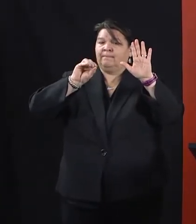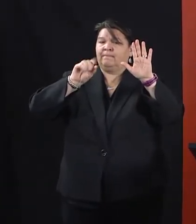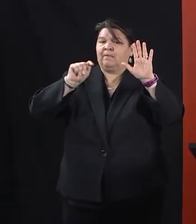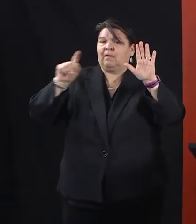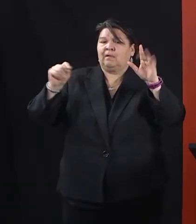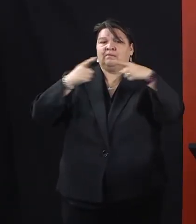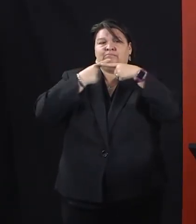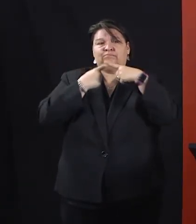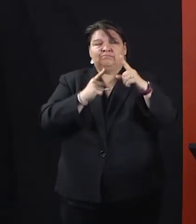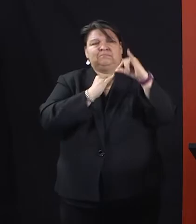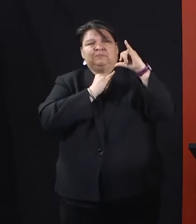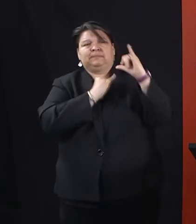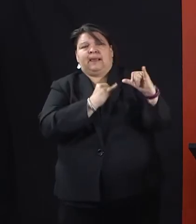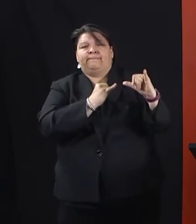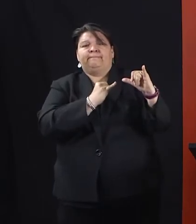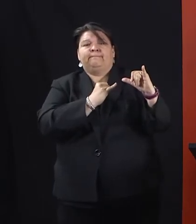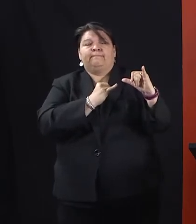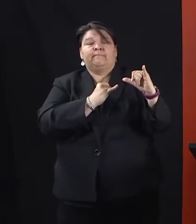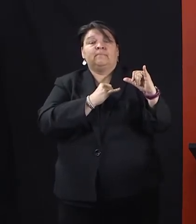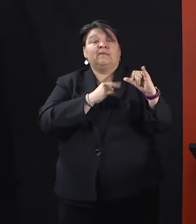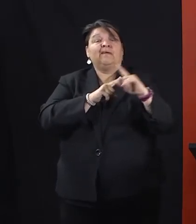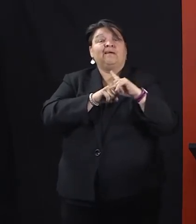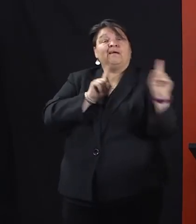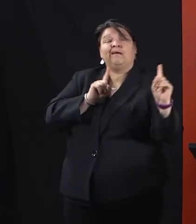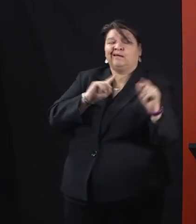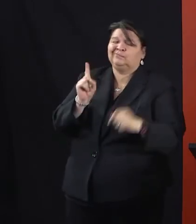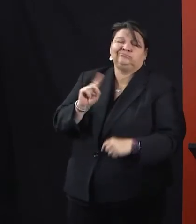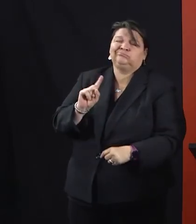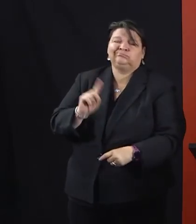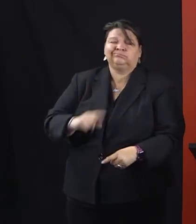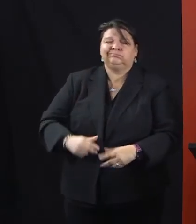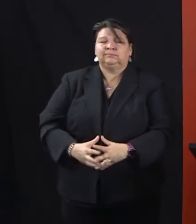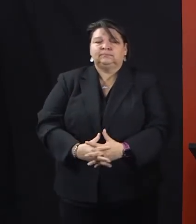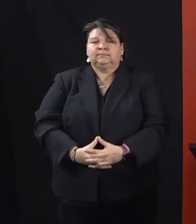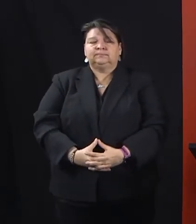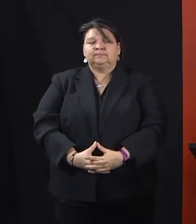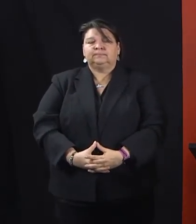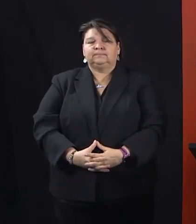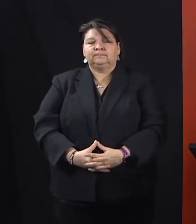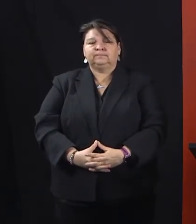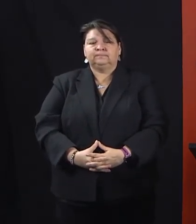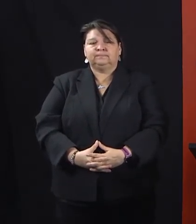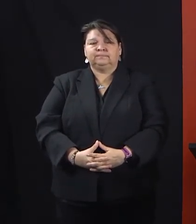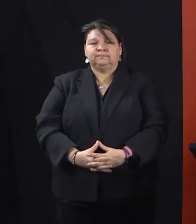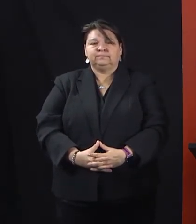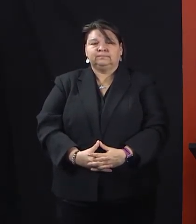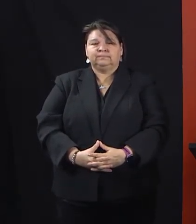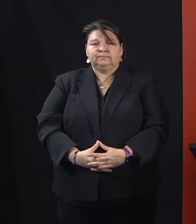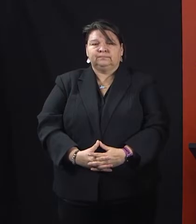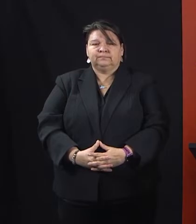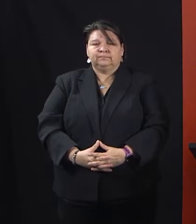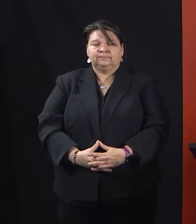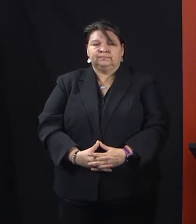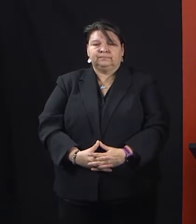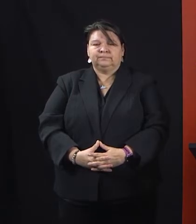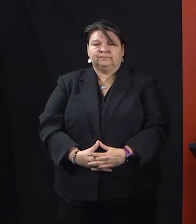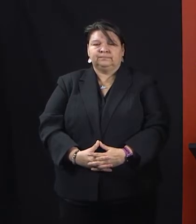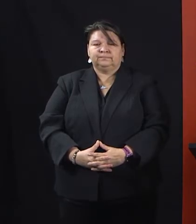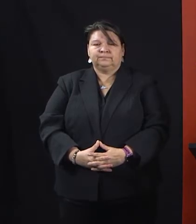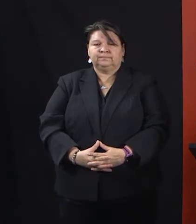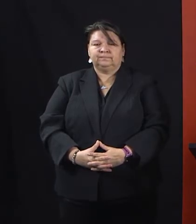orden ejecutiva para todo el estado, donde él indica que los servicios esenciales deben de tener